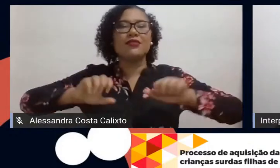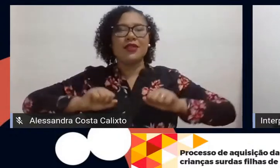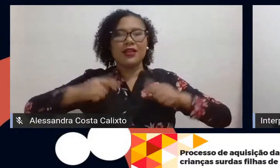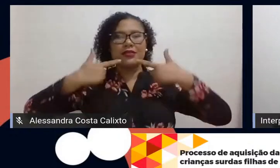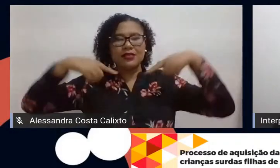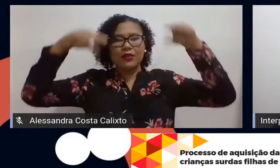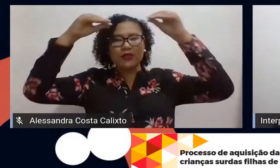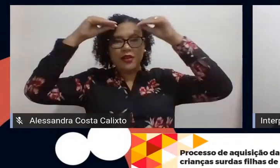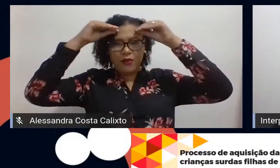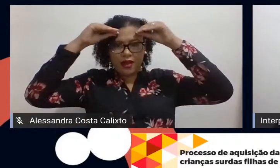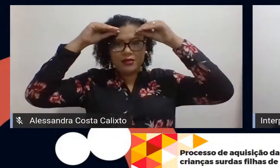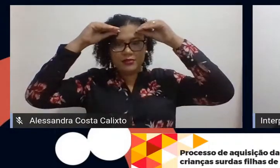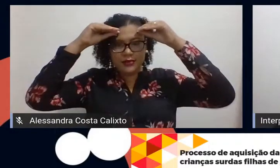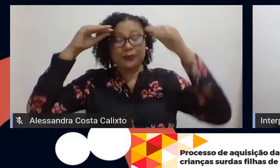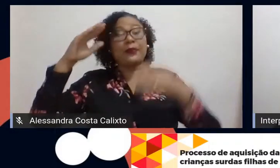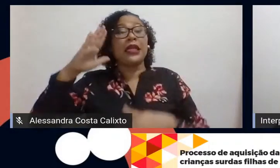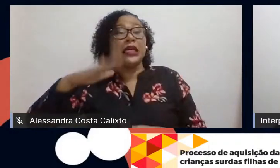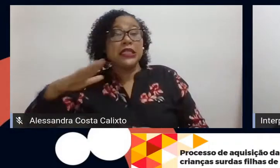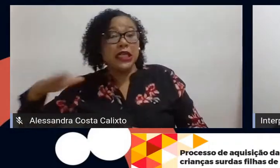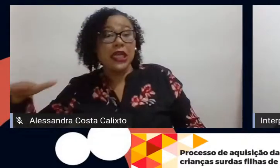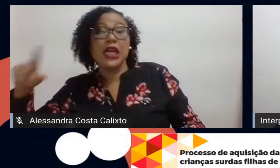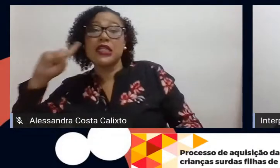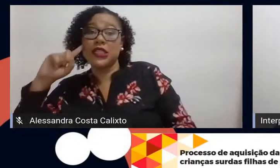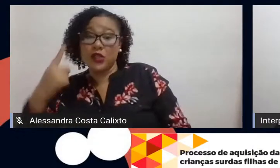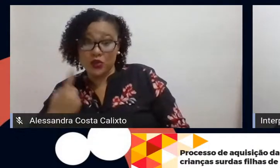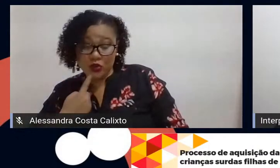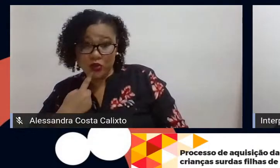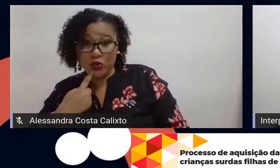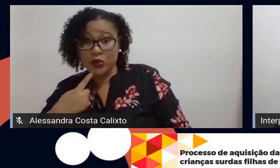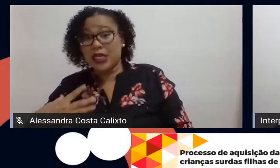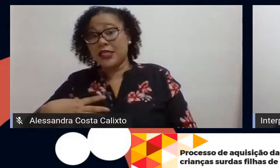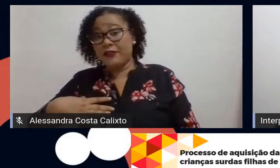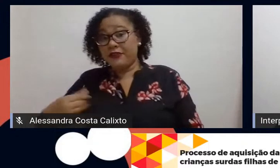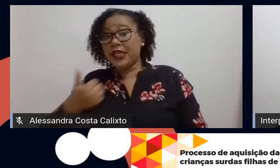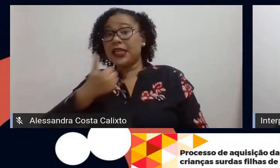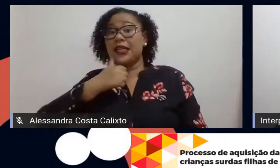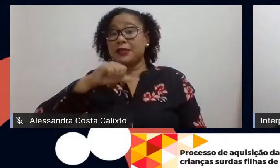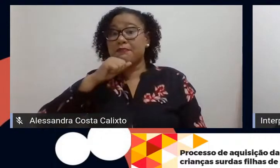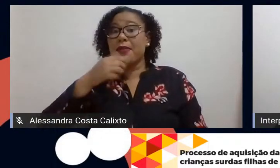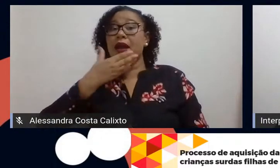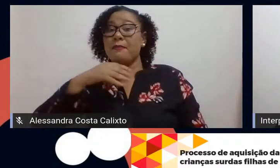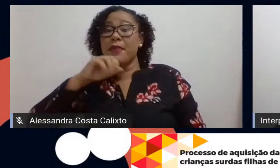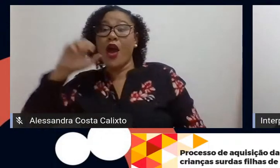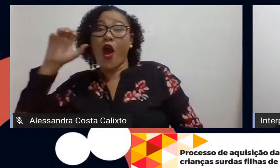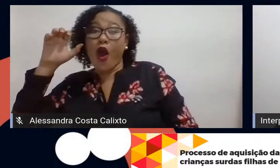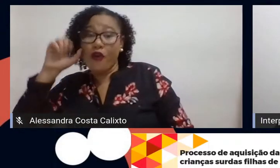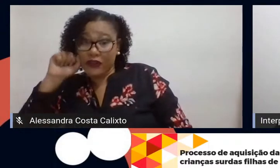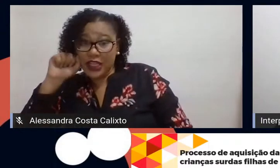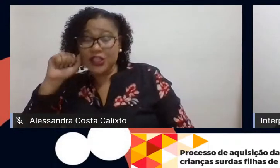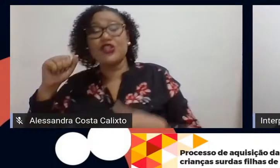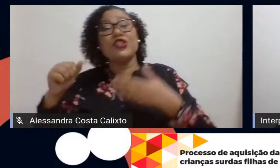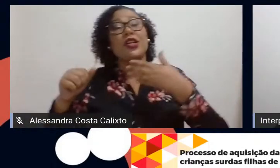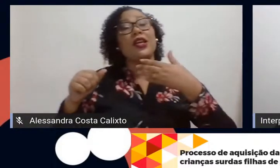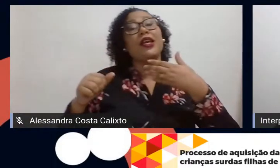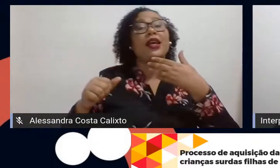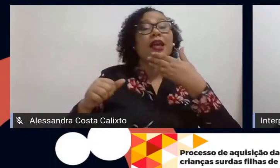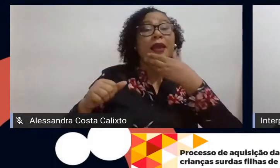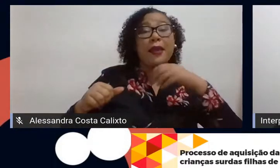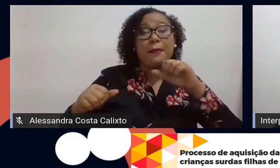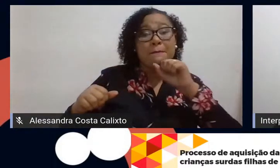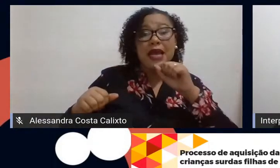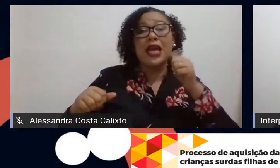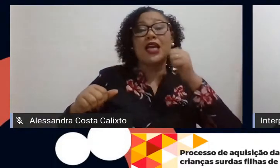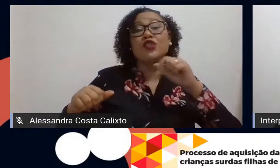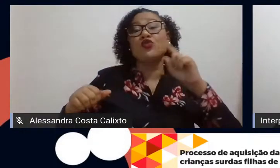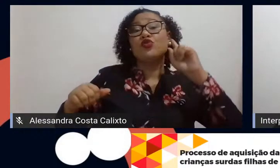Isso. Então, falando sobre essa aquisição da linguagem para crianças surdas com pais surdos,